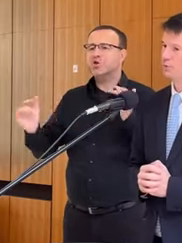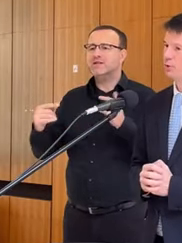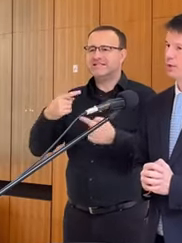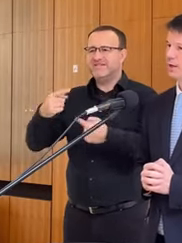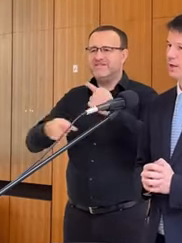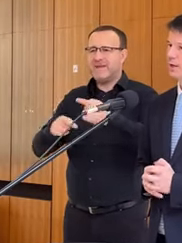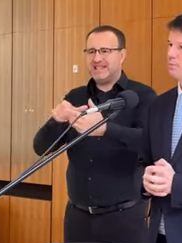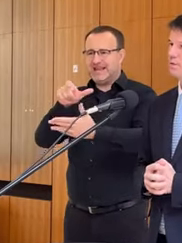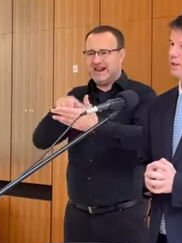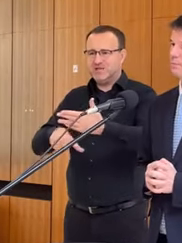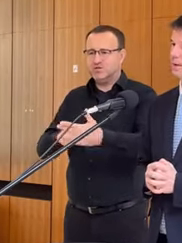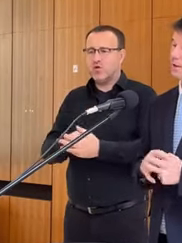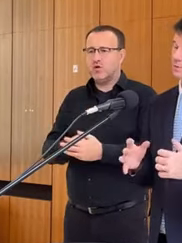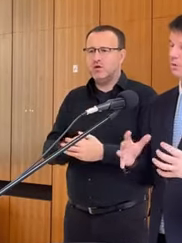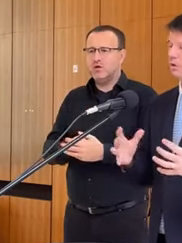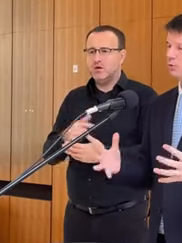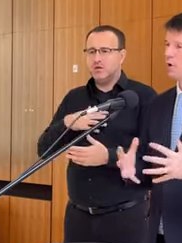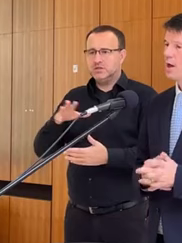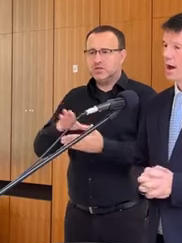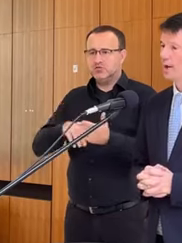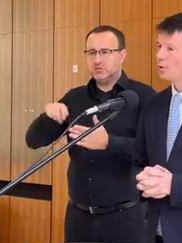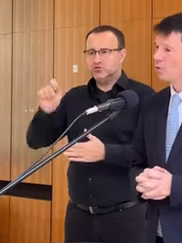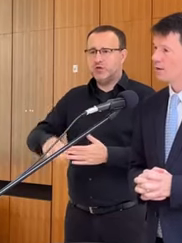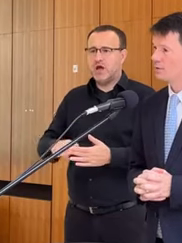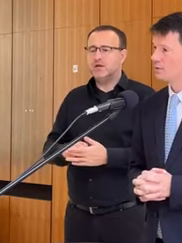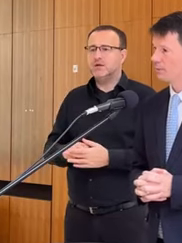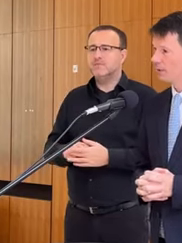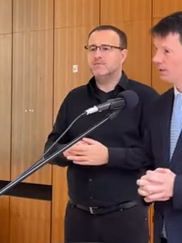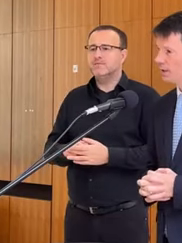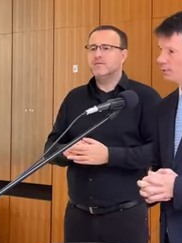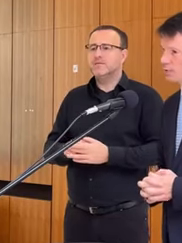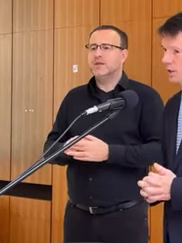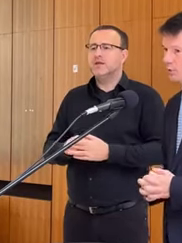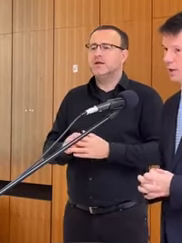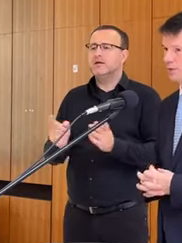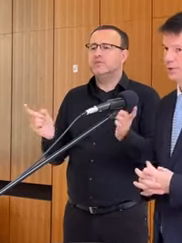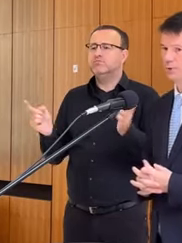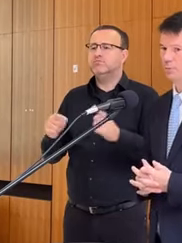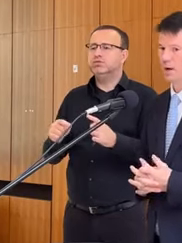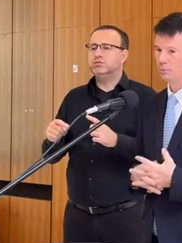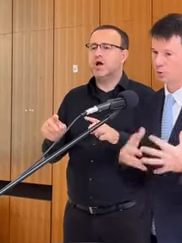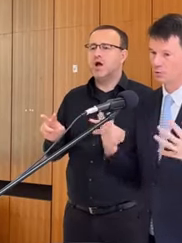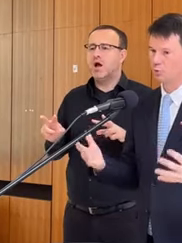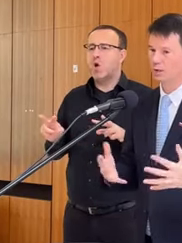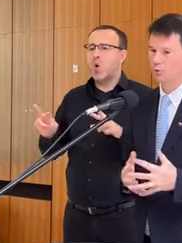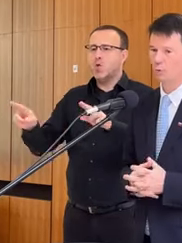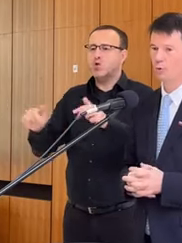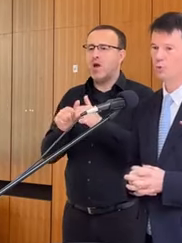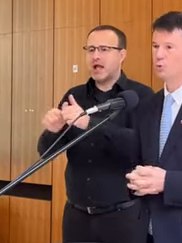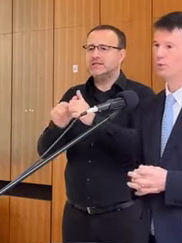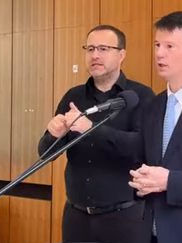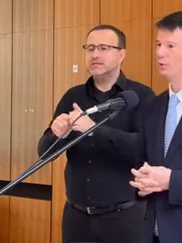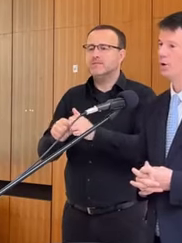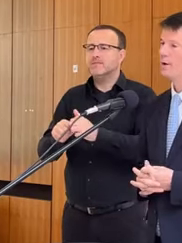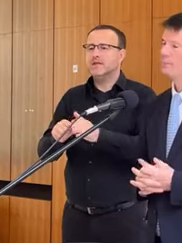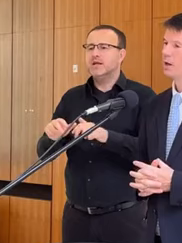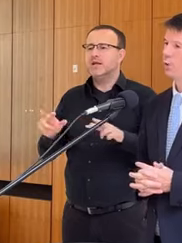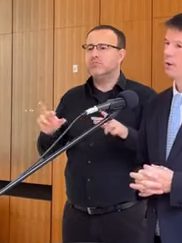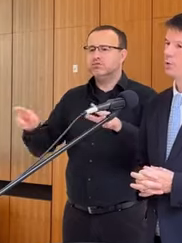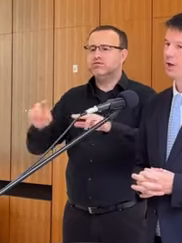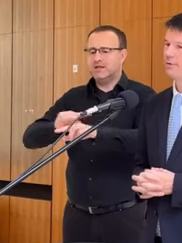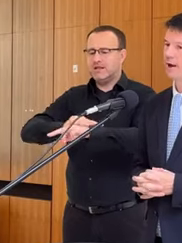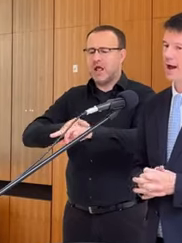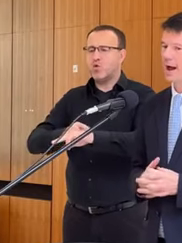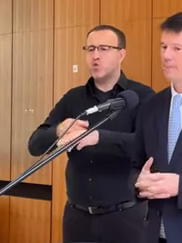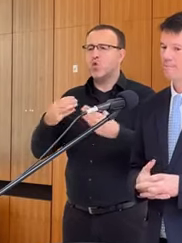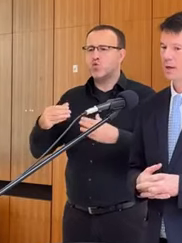Určite spustíme do nejakej obmedzenej miery, nazvime to aj onkoasis, najmä tri diagnózy, a to je karcinóm, alebo teda zhubný nádor plúc, zhubný nádor